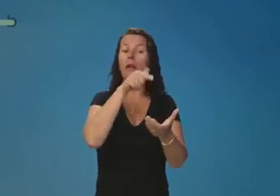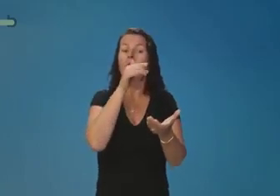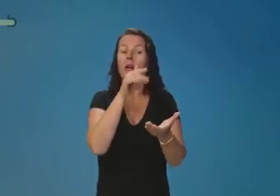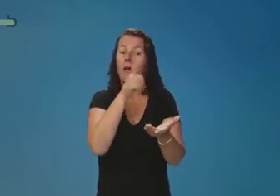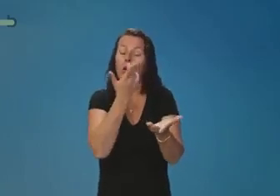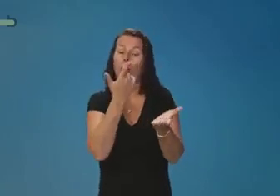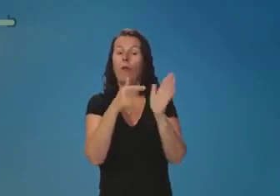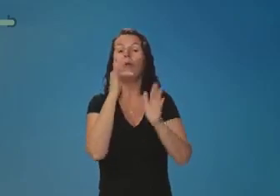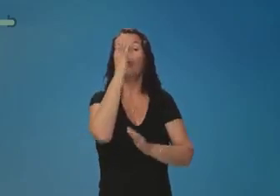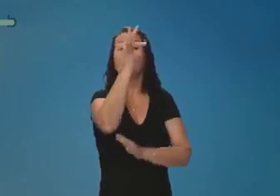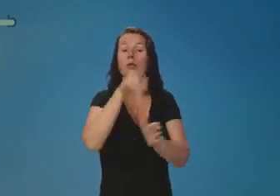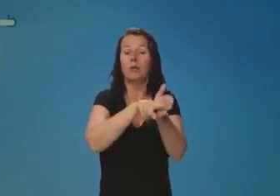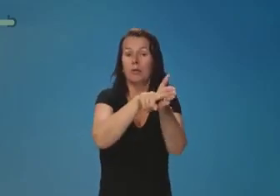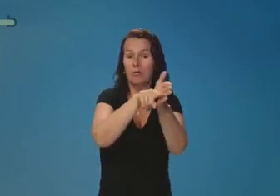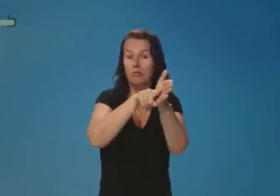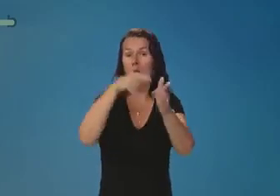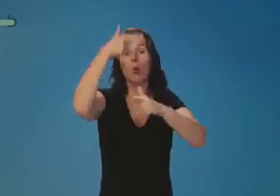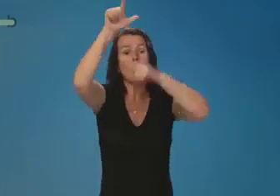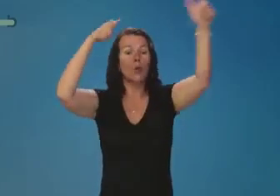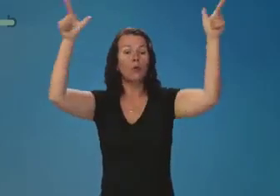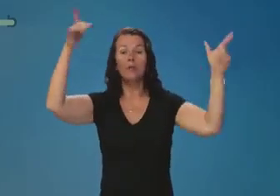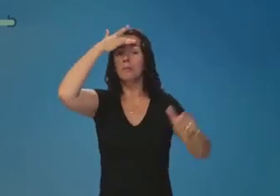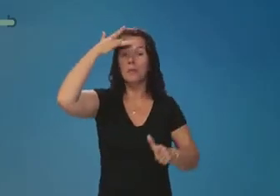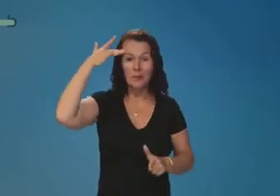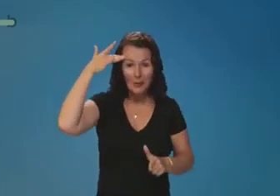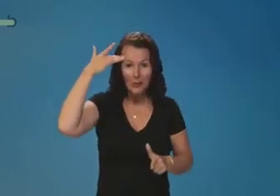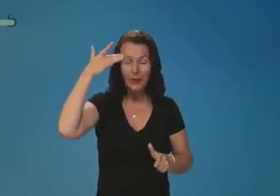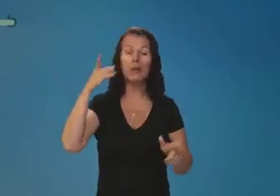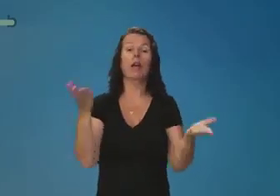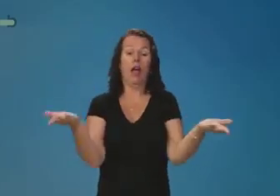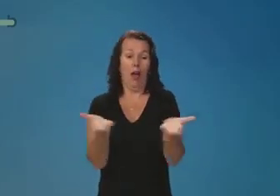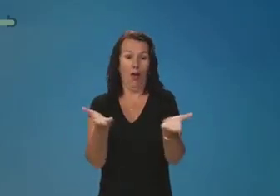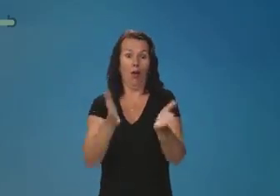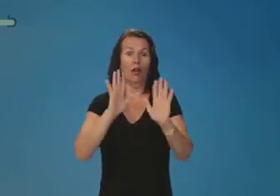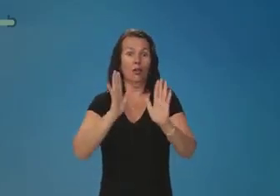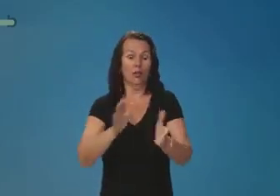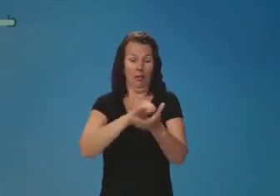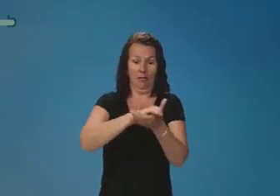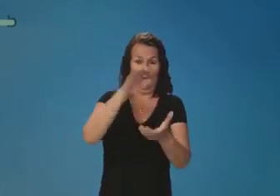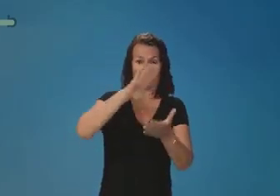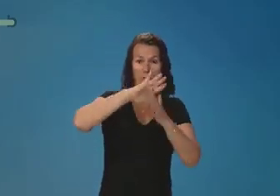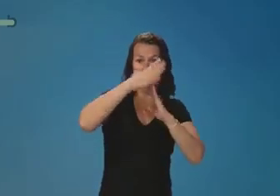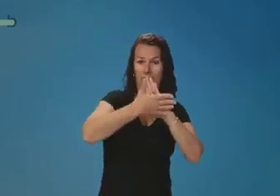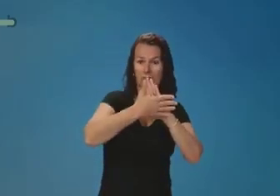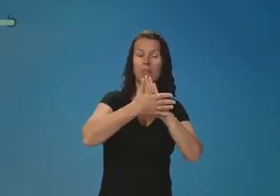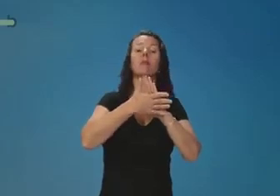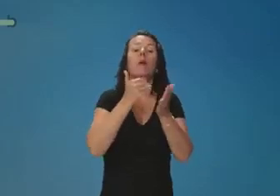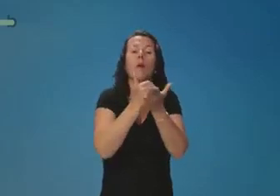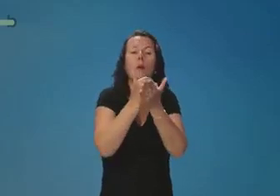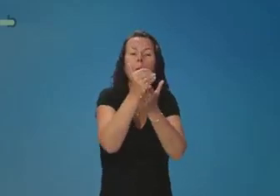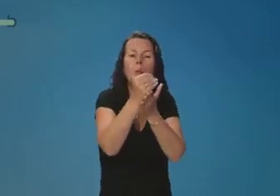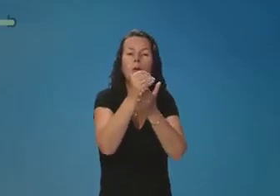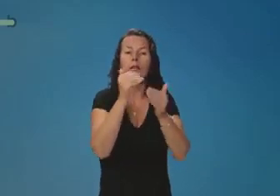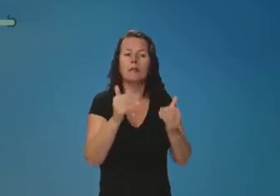acadêmicos possam pesquisá-los. O corpus da UFSC impulsionou este trabalho em outros